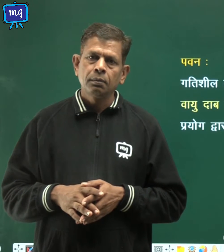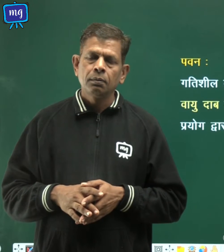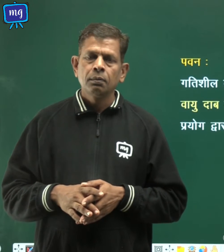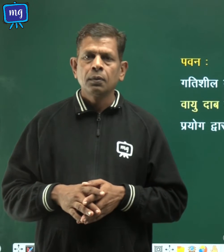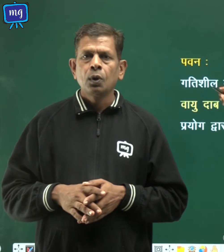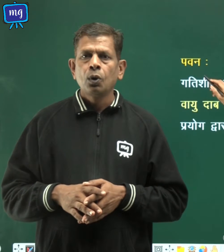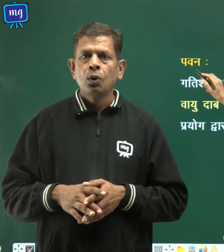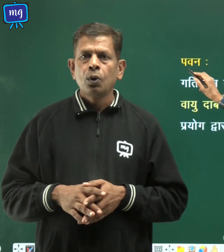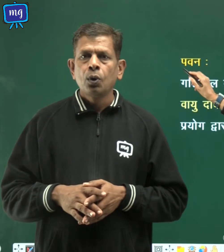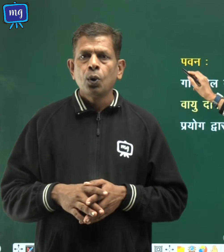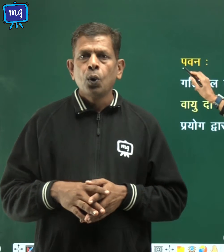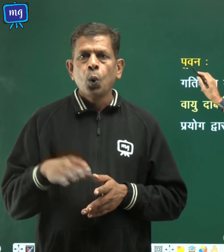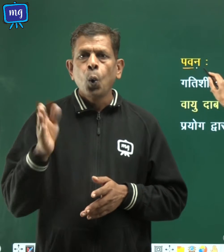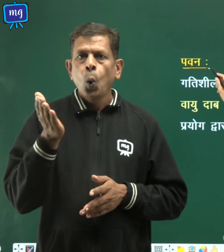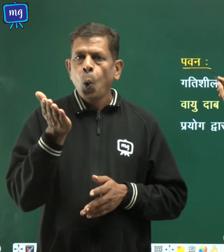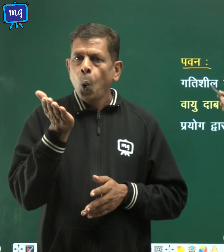पवन,